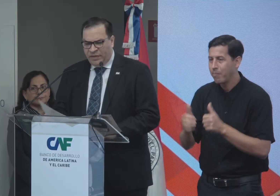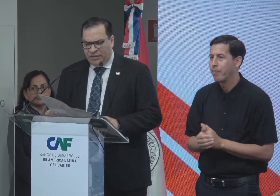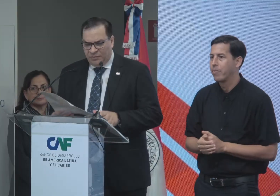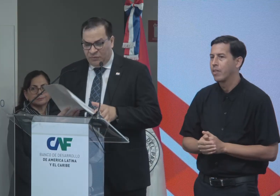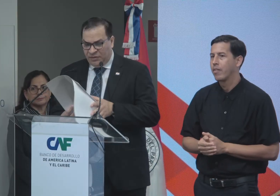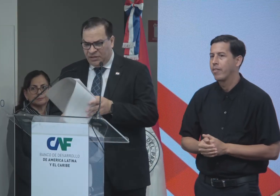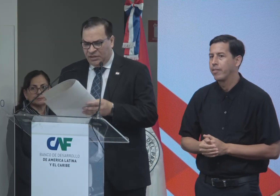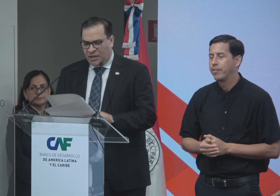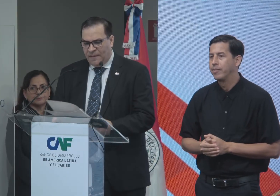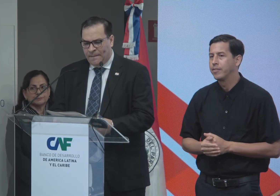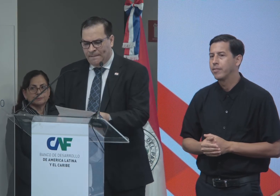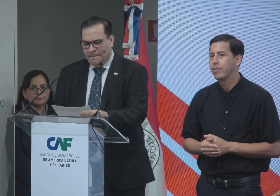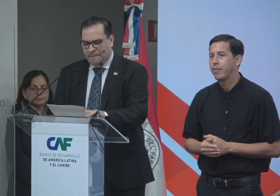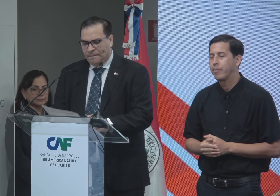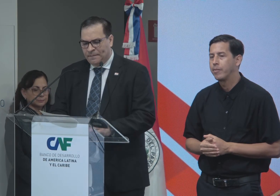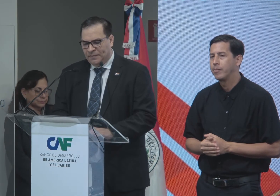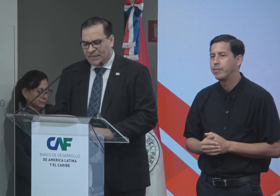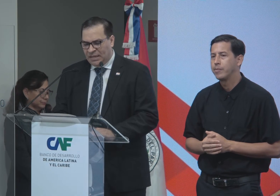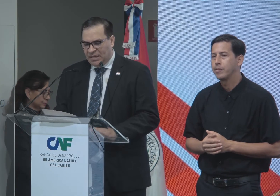Por ahí,